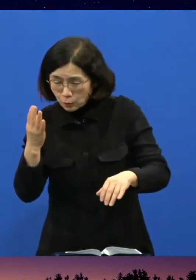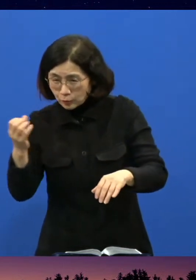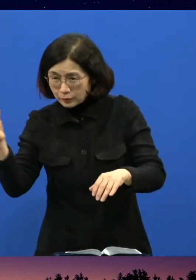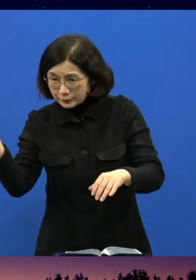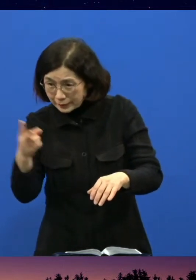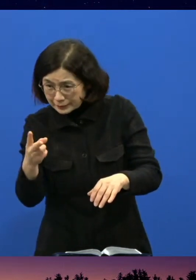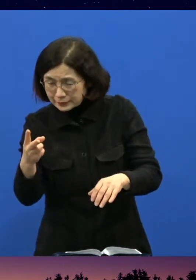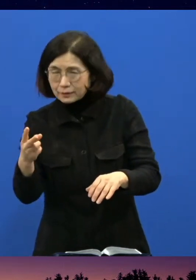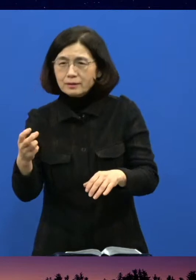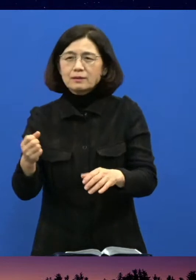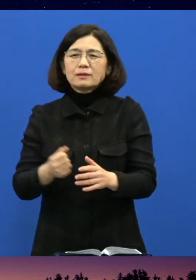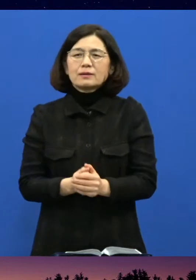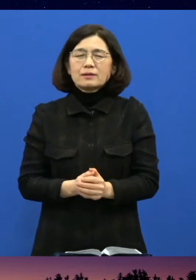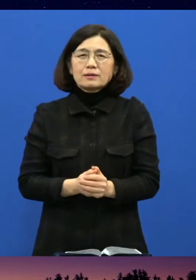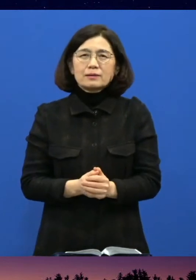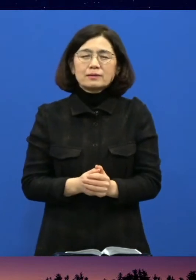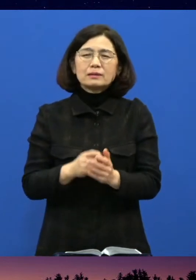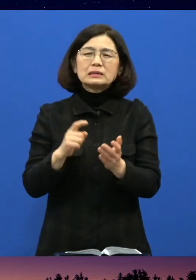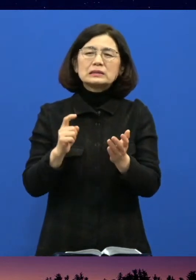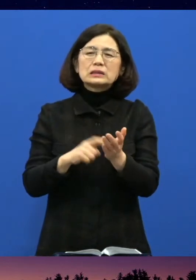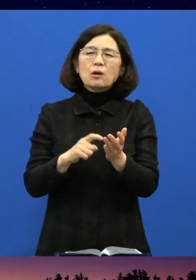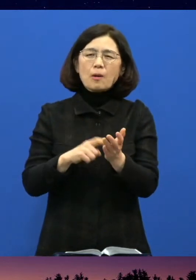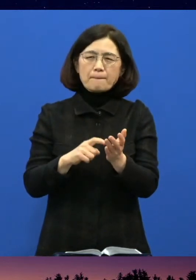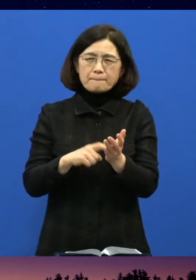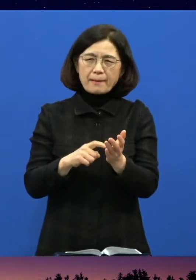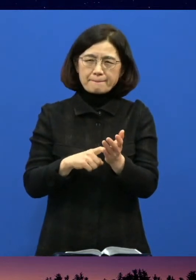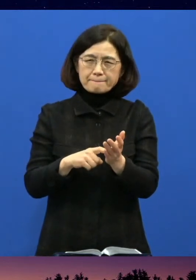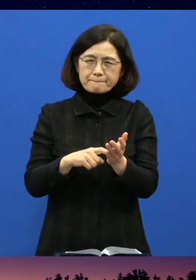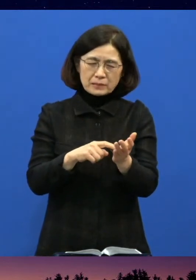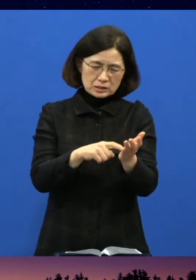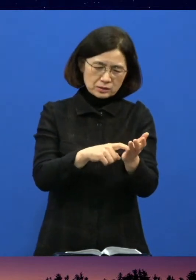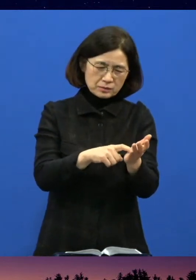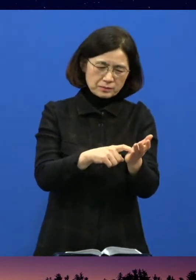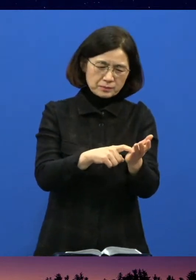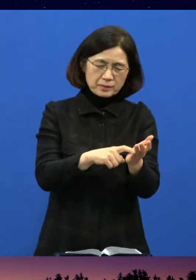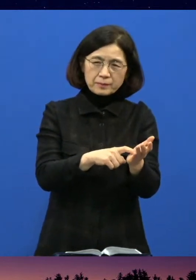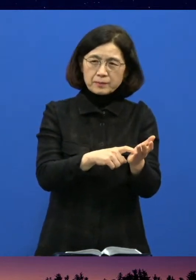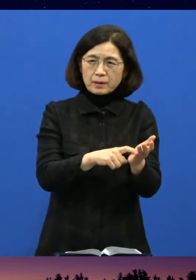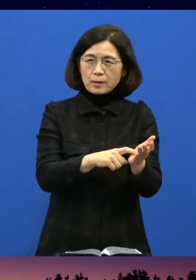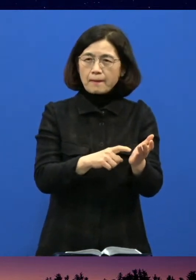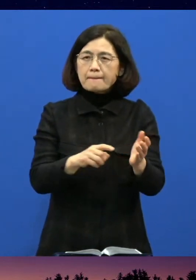여러분, 이 성급함, 이 조급함은요, 믿음의 반대편에 있는 거예요.